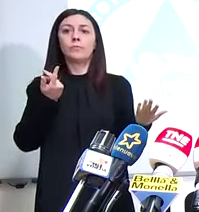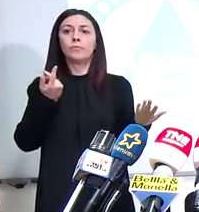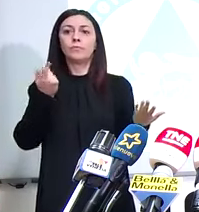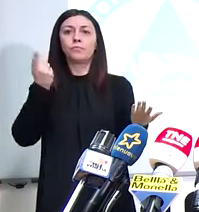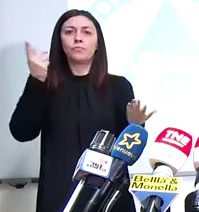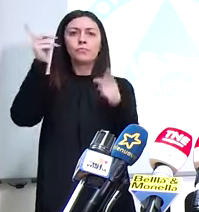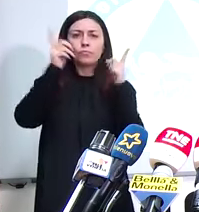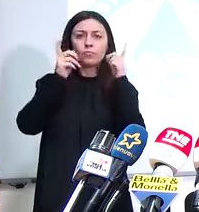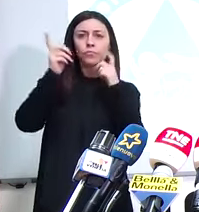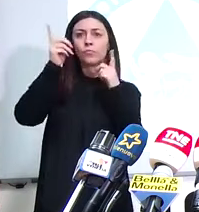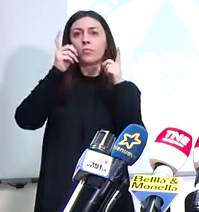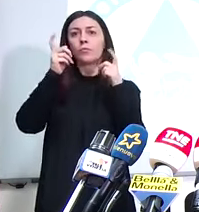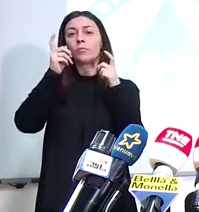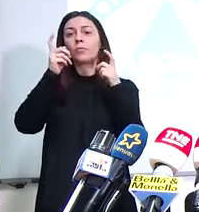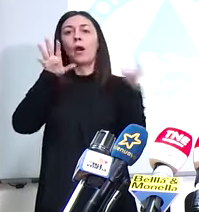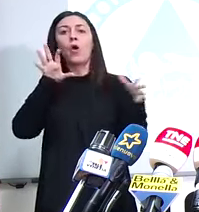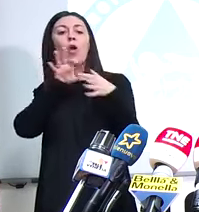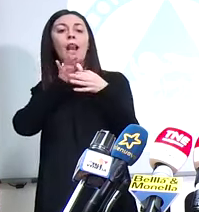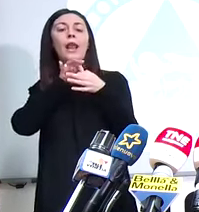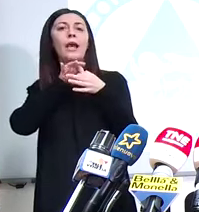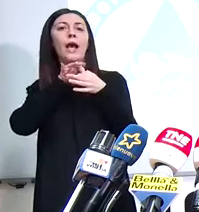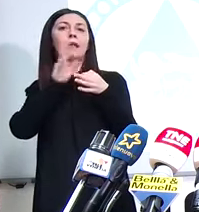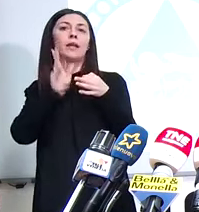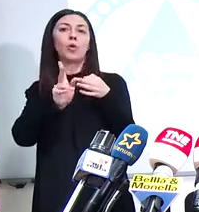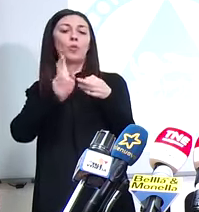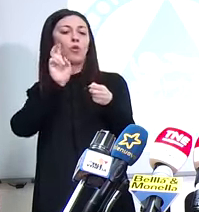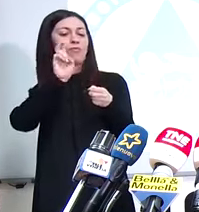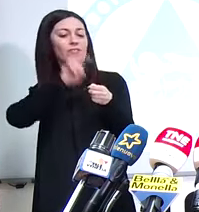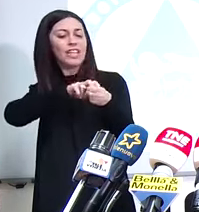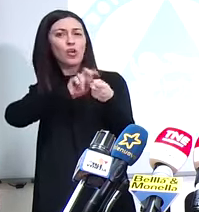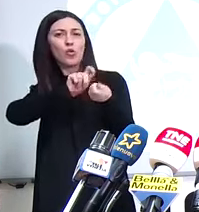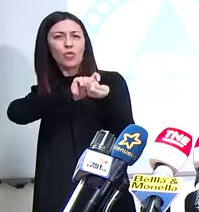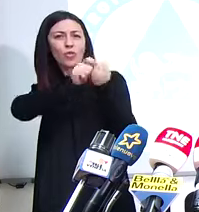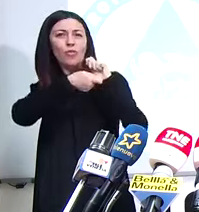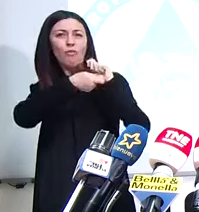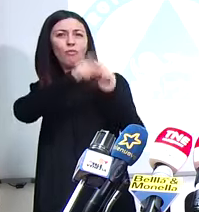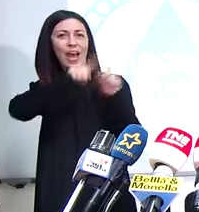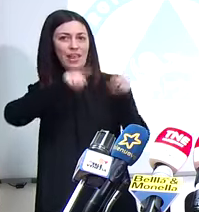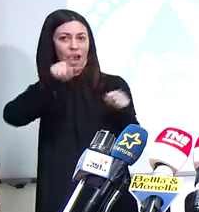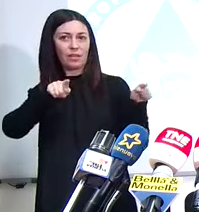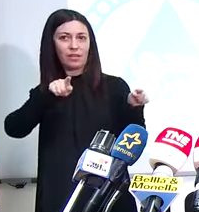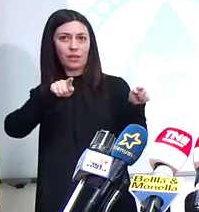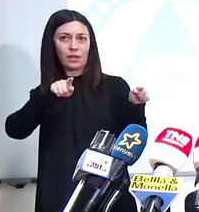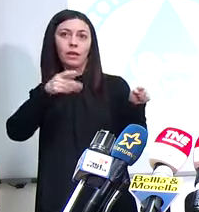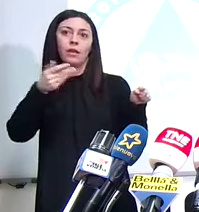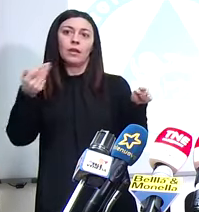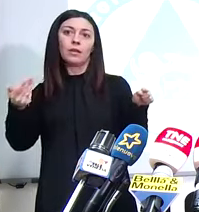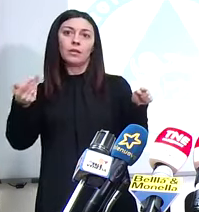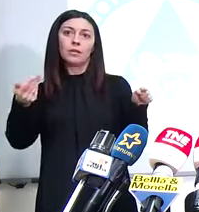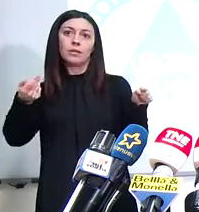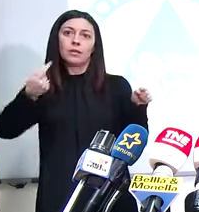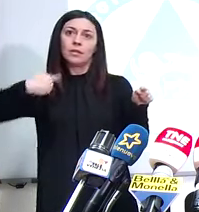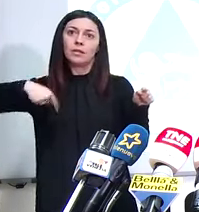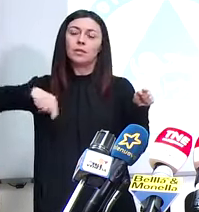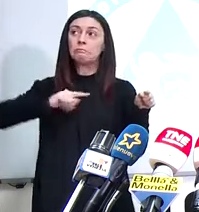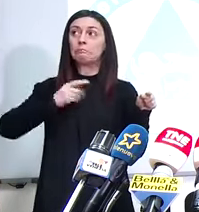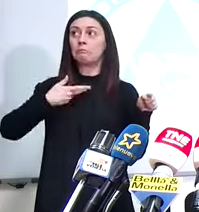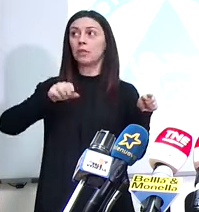riferite al tema delle varianti e quindi si va avanti in maniera a spron battuto penso che domani